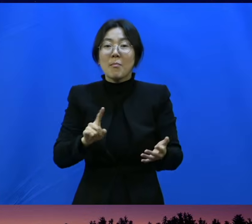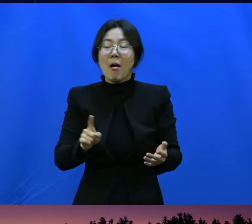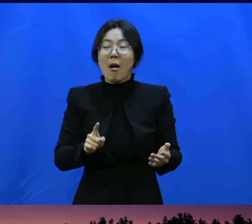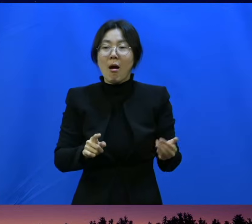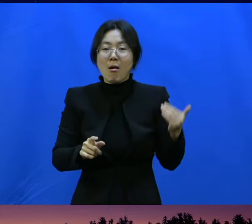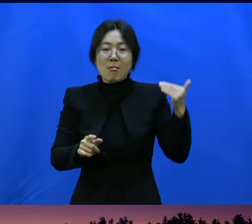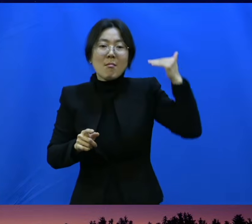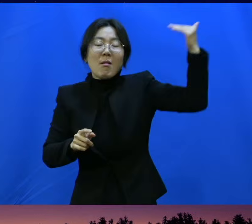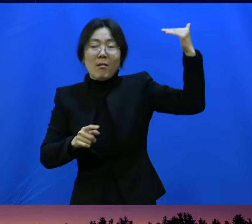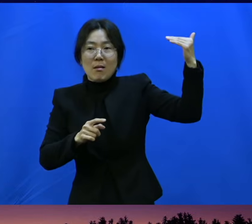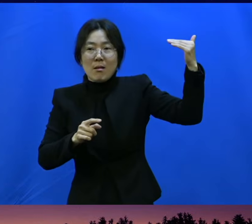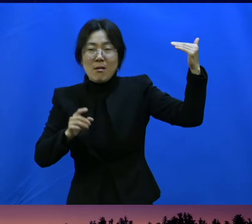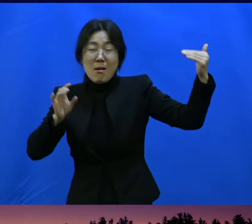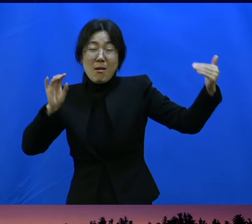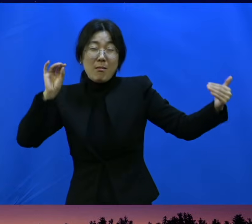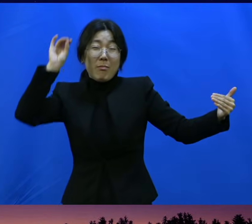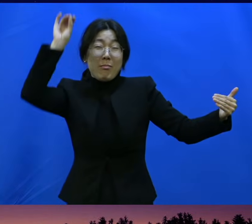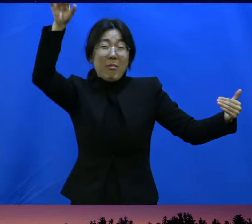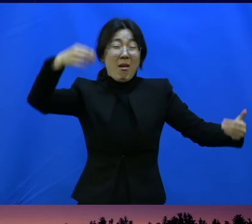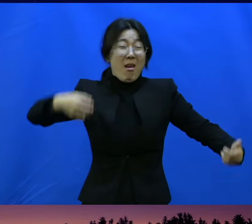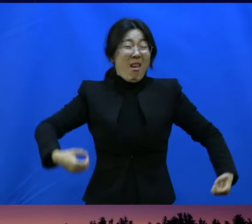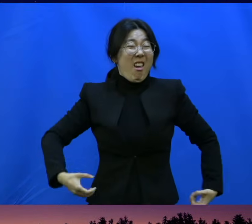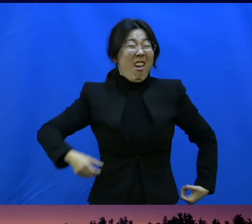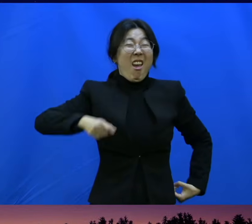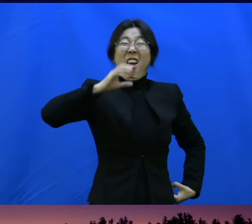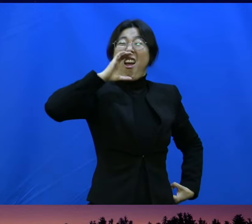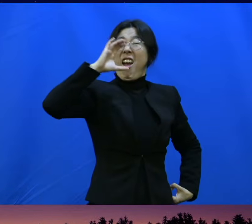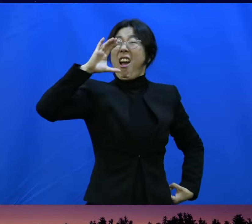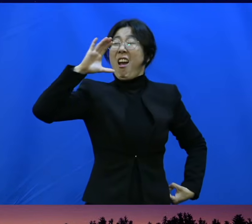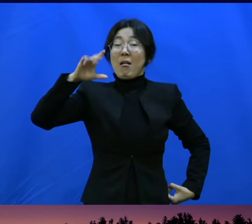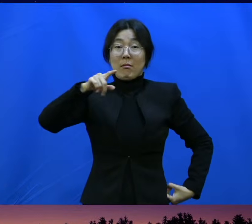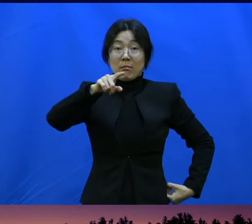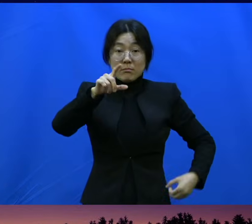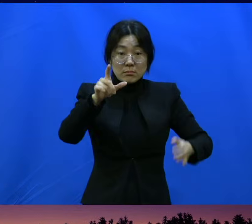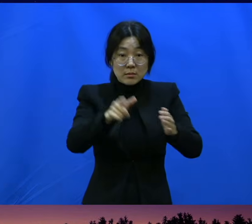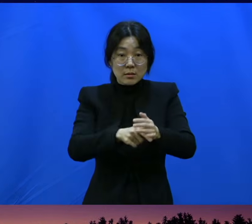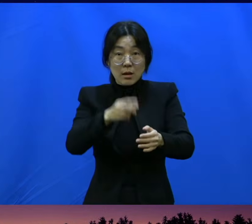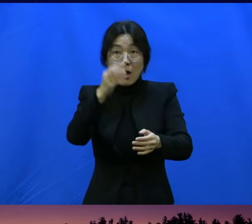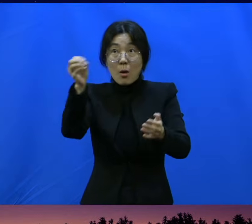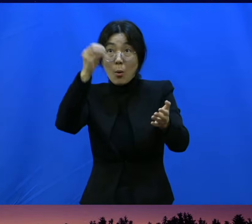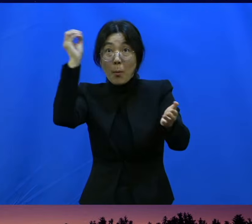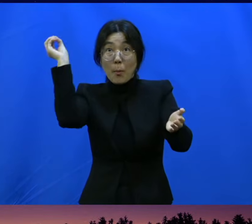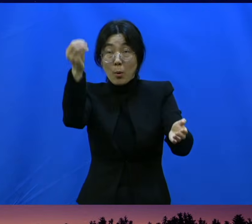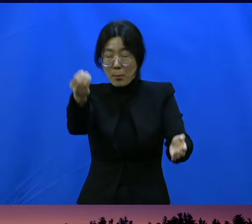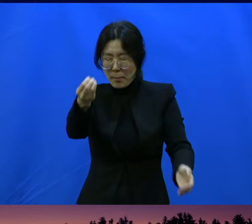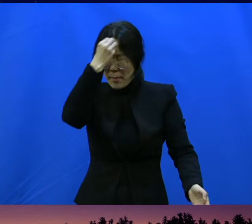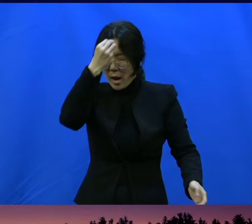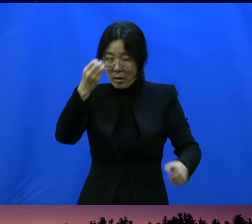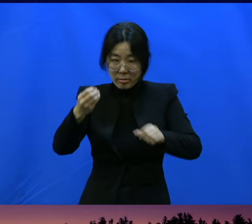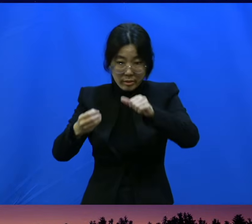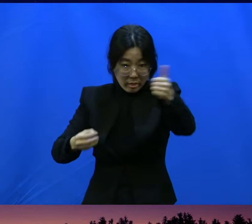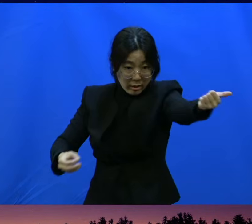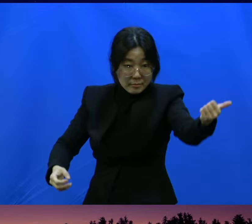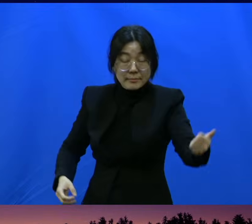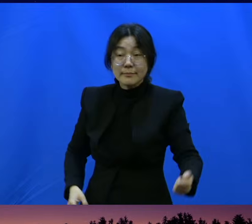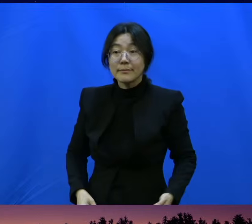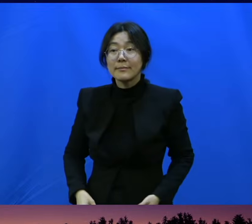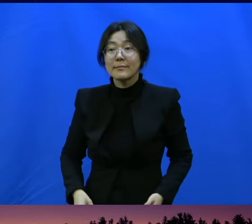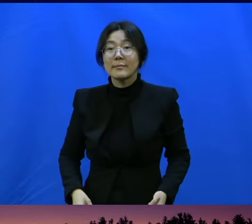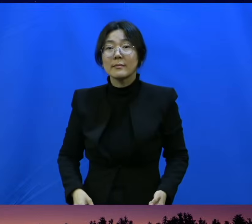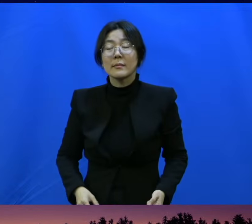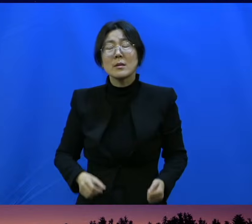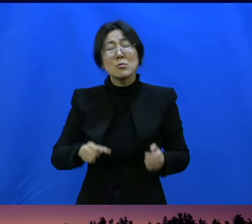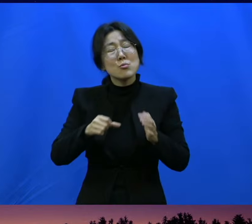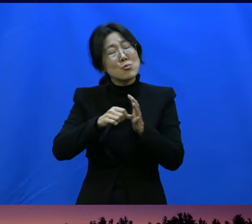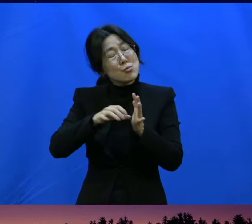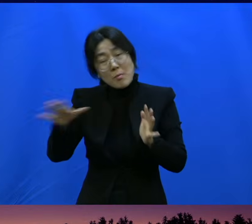적군인데 물맷돌로 쓰러뜨리는 이 사건을 통하여 이미 이제 다윗은 일약 스타가 되는